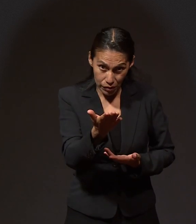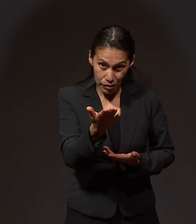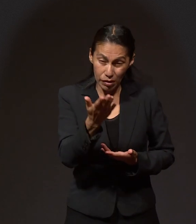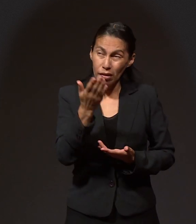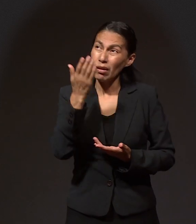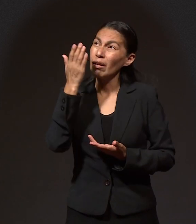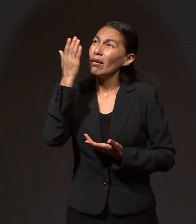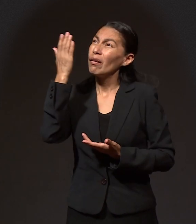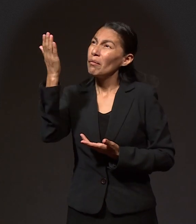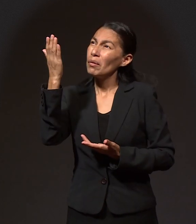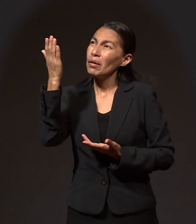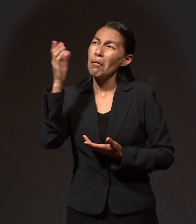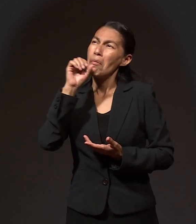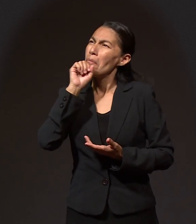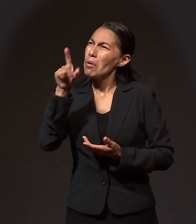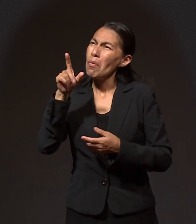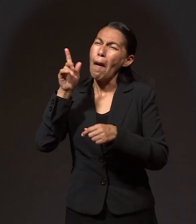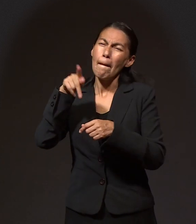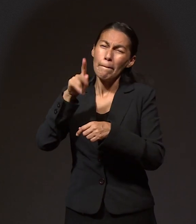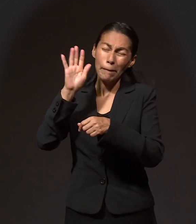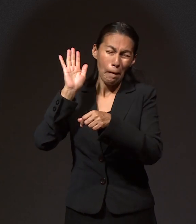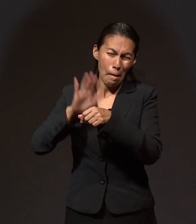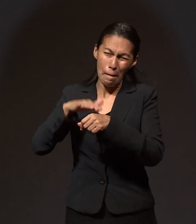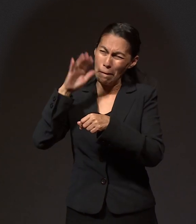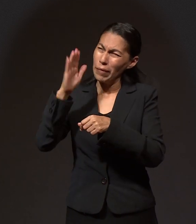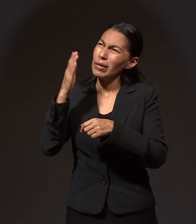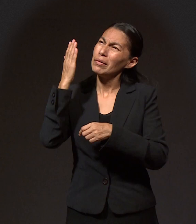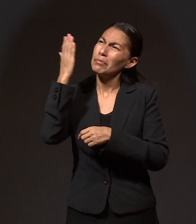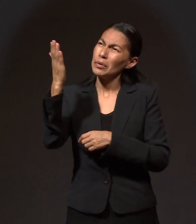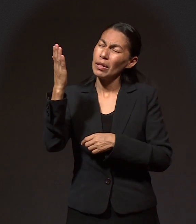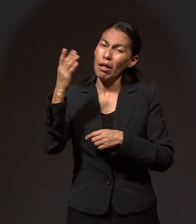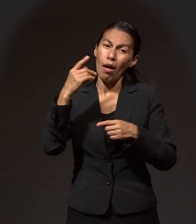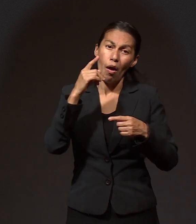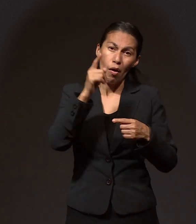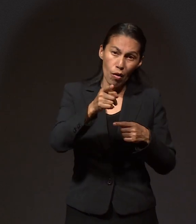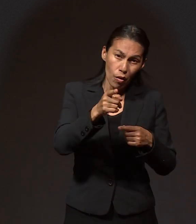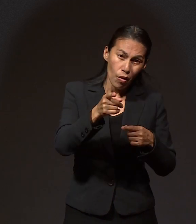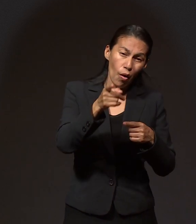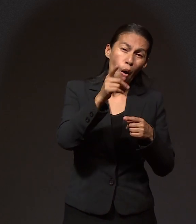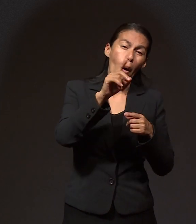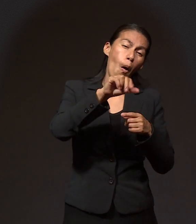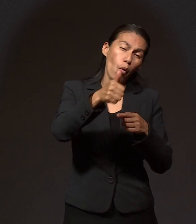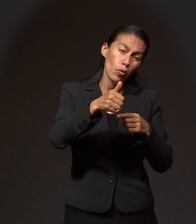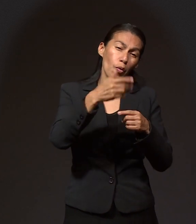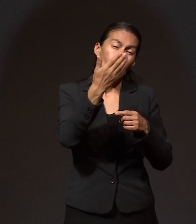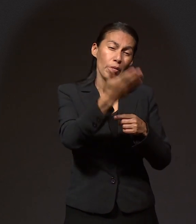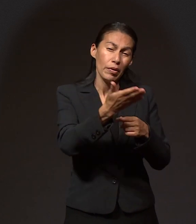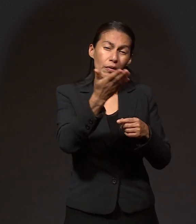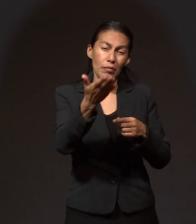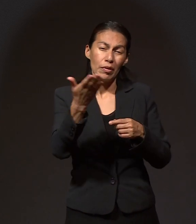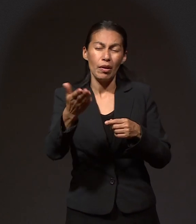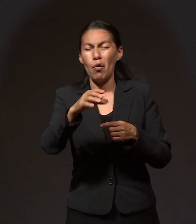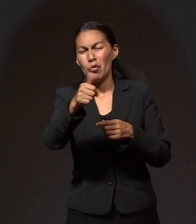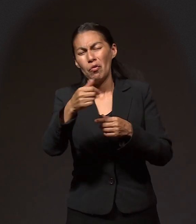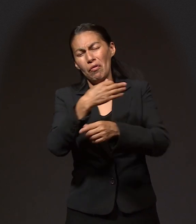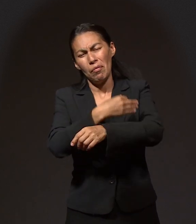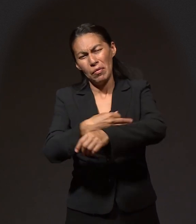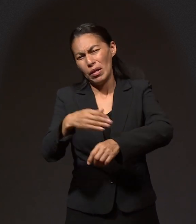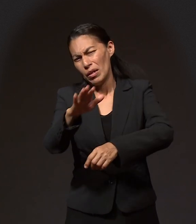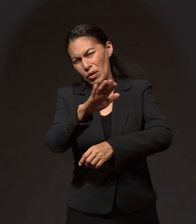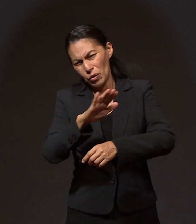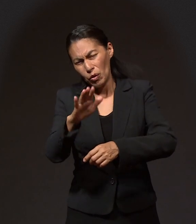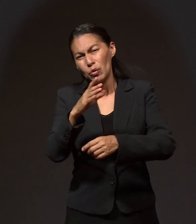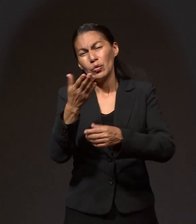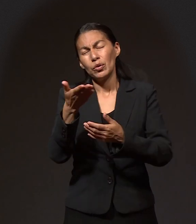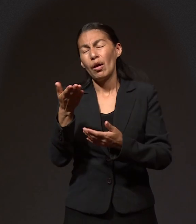están escribiendo, sino también oramos por el que está pidiendo y por el objeto de la